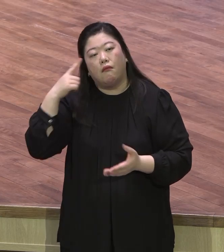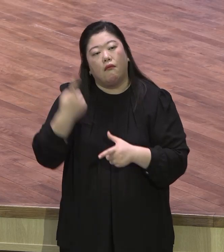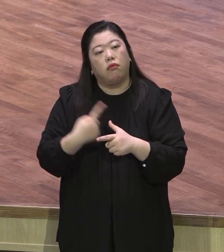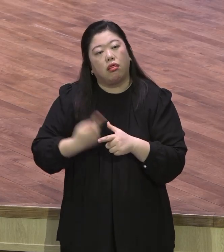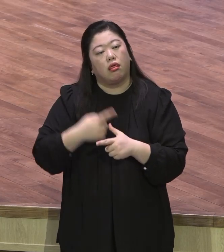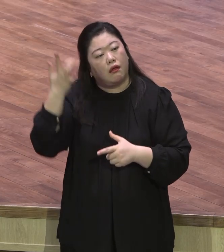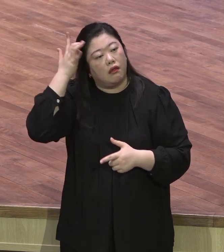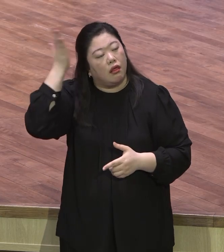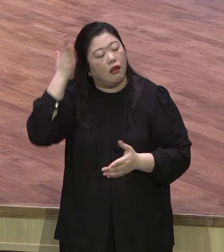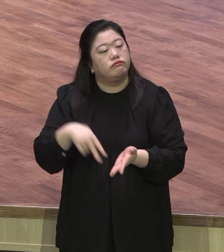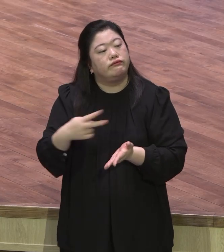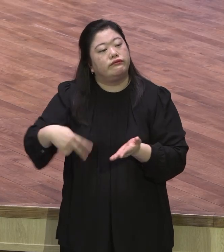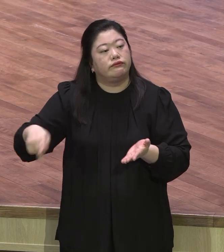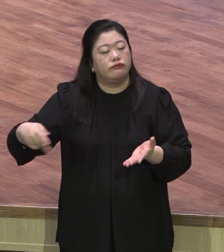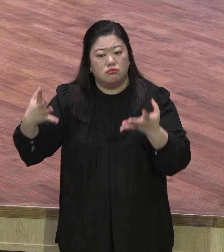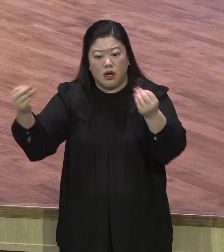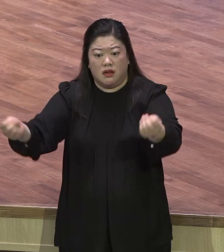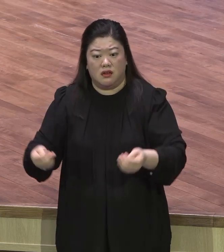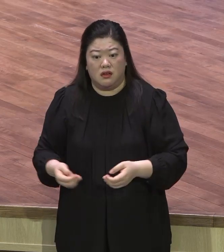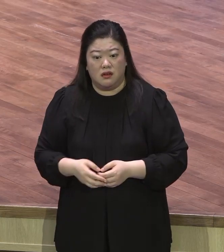종교인들 포함해서